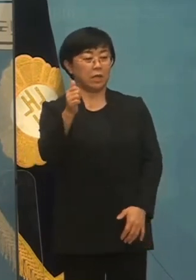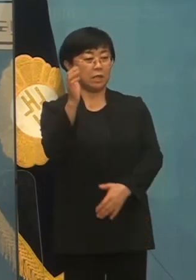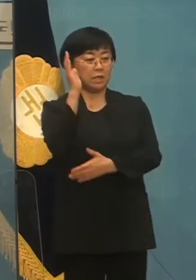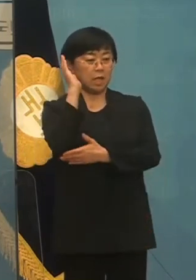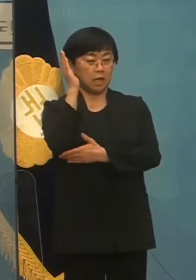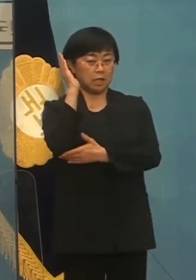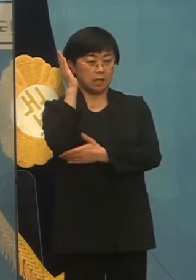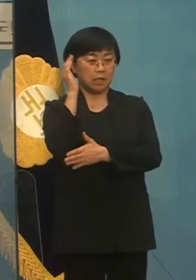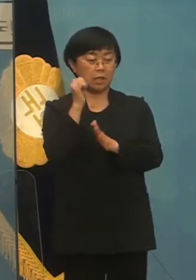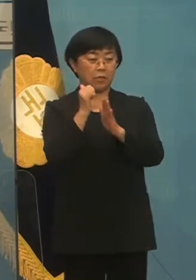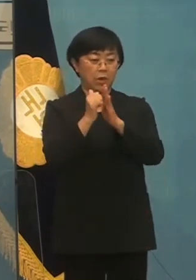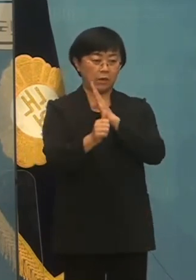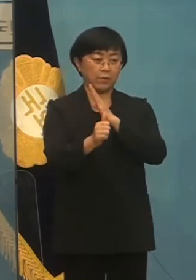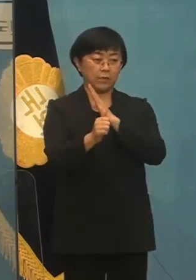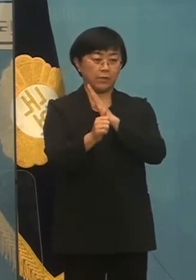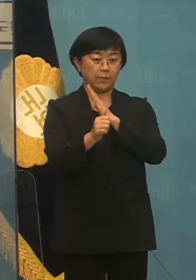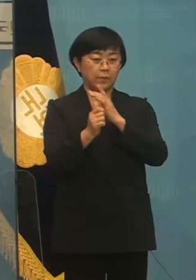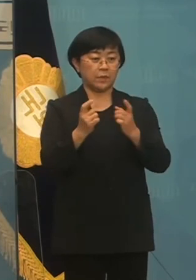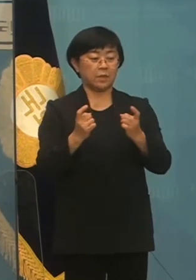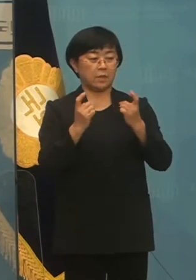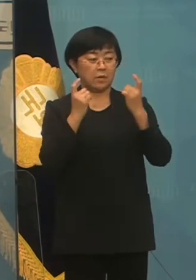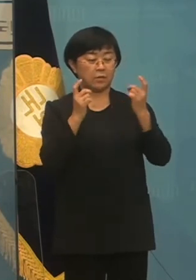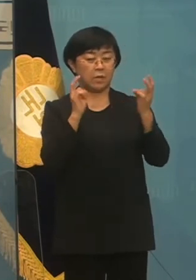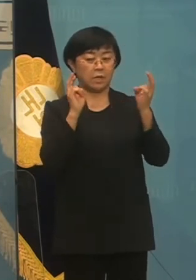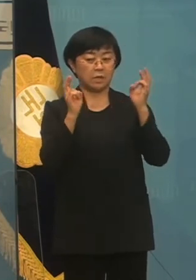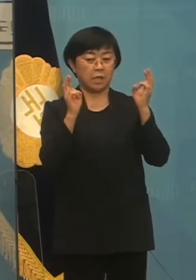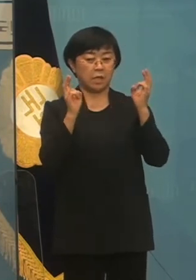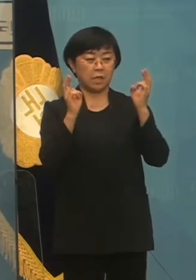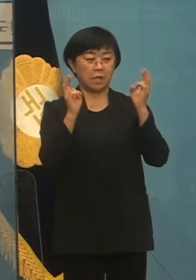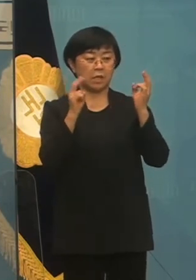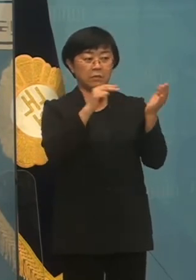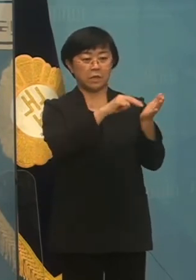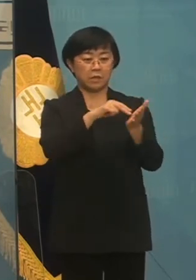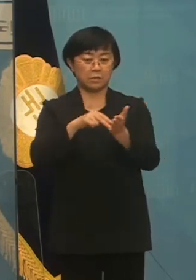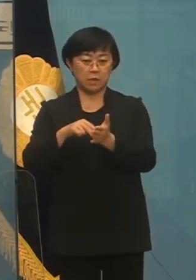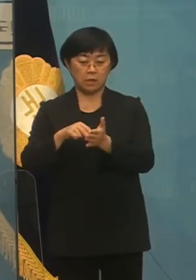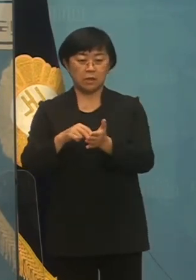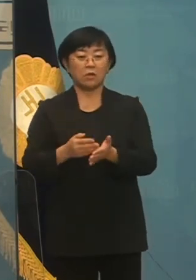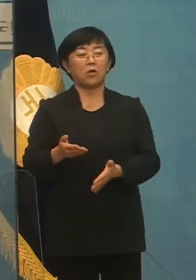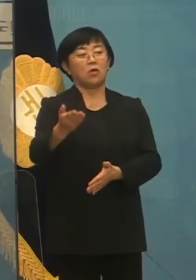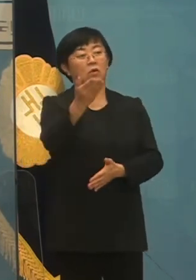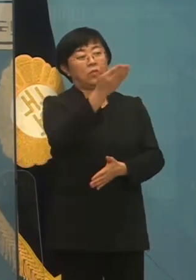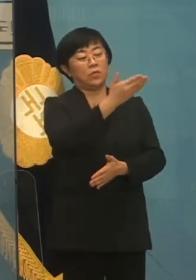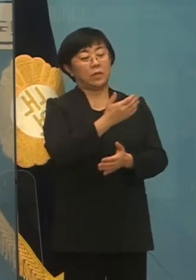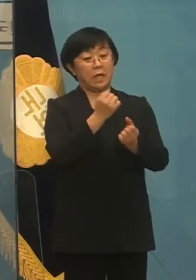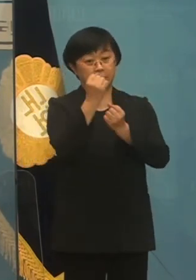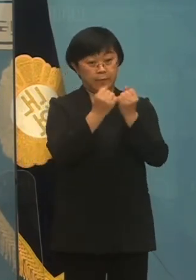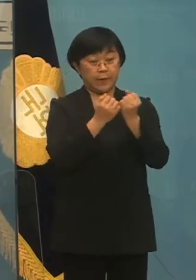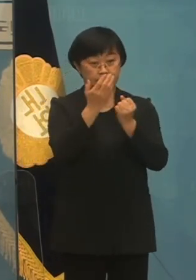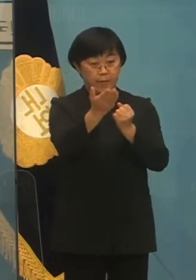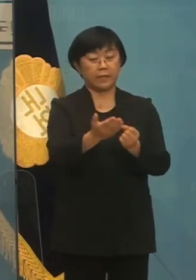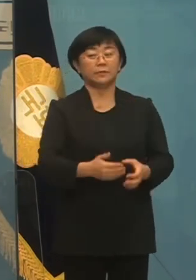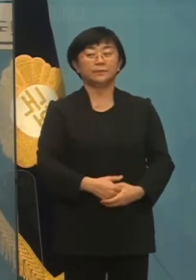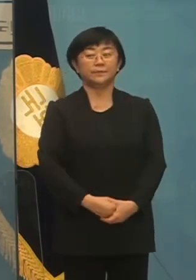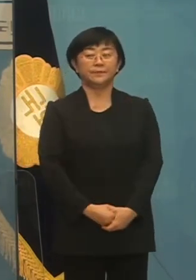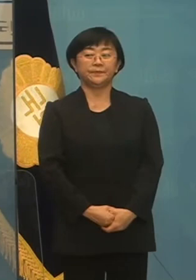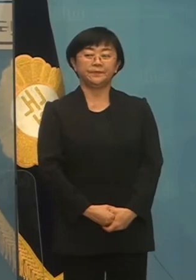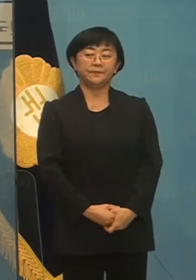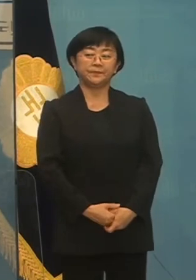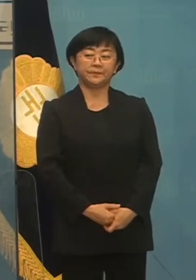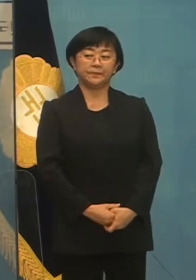다른 대표님으로부터의 여행업계의 절실한 호소를 기자 언론인 여러분들께 말씀드리도록 하겠습니다.